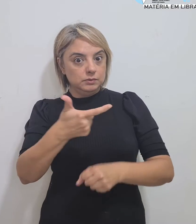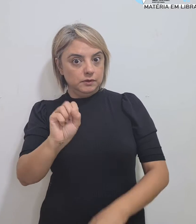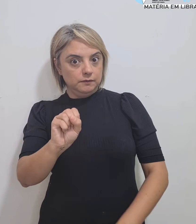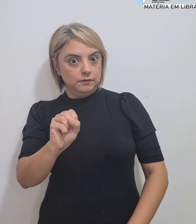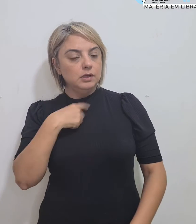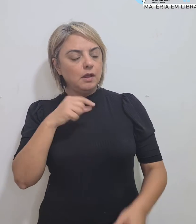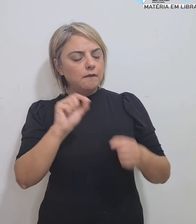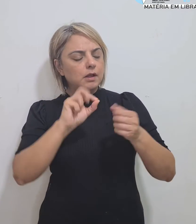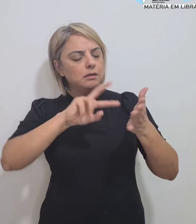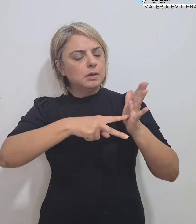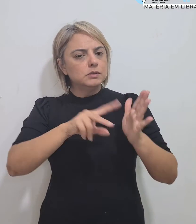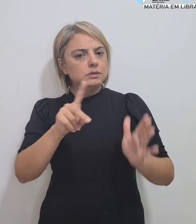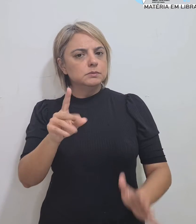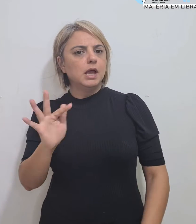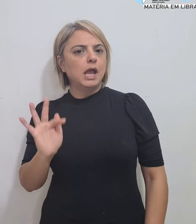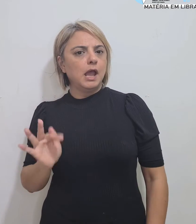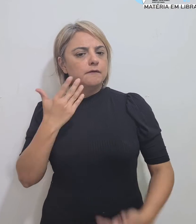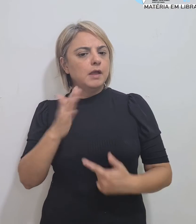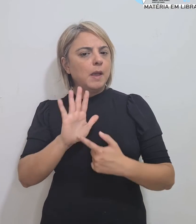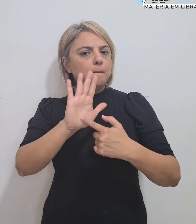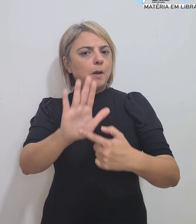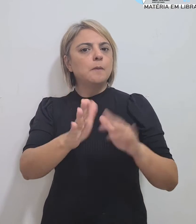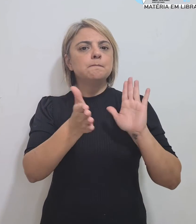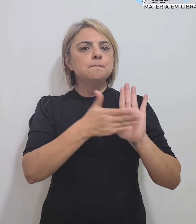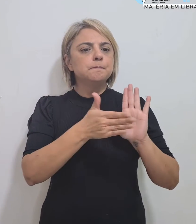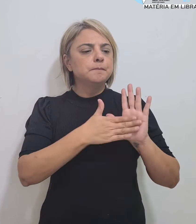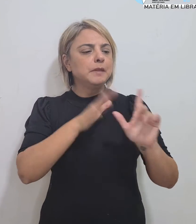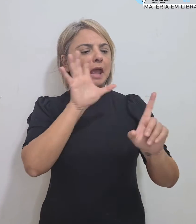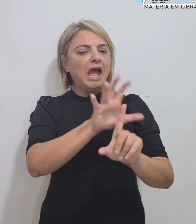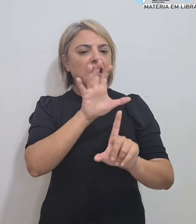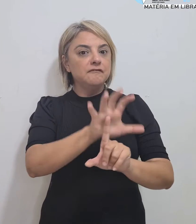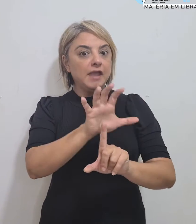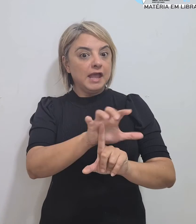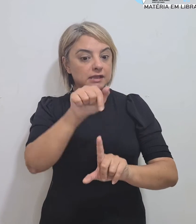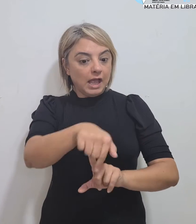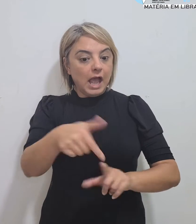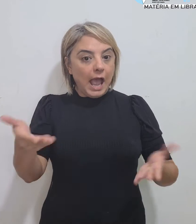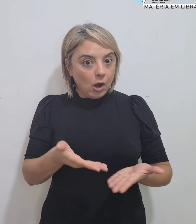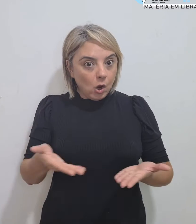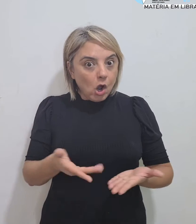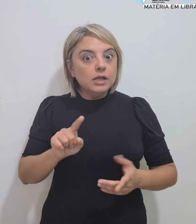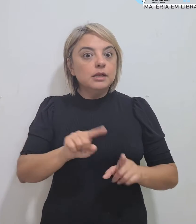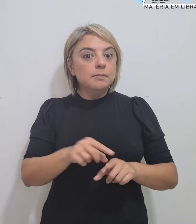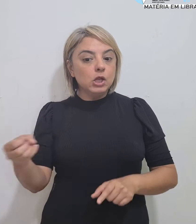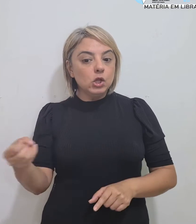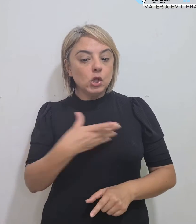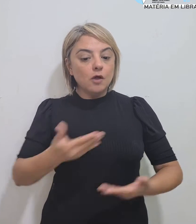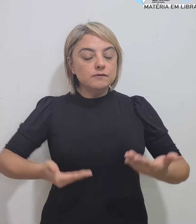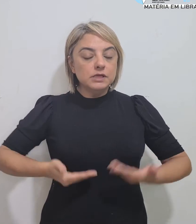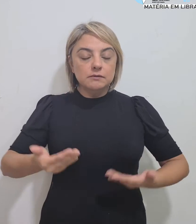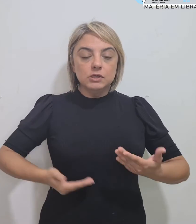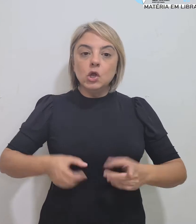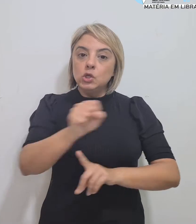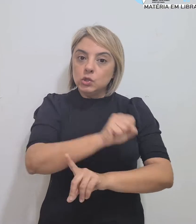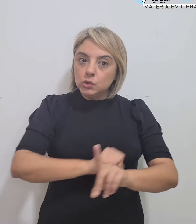realizada pelo SimproDF, mostra que a proposta afeta os atuais e os novos servidores e toda a sociedade